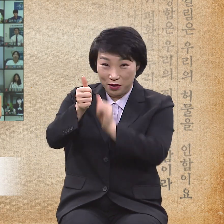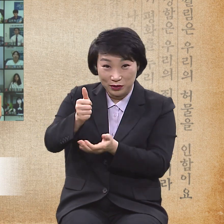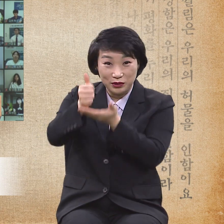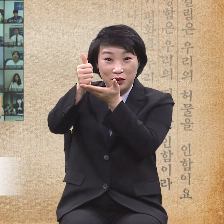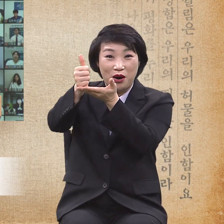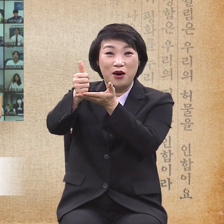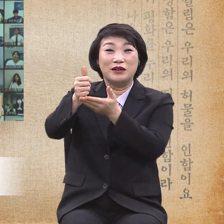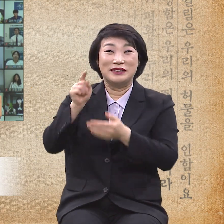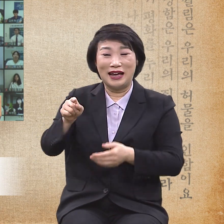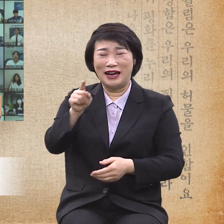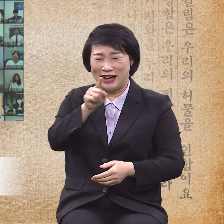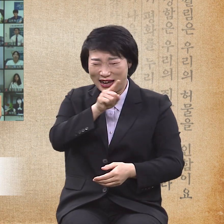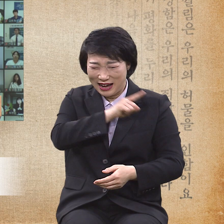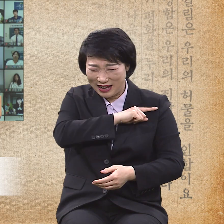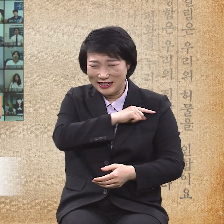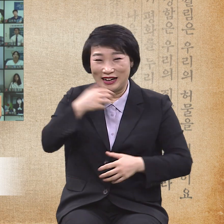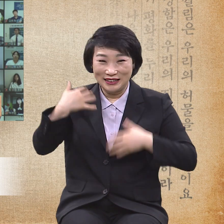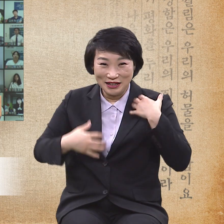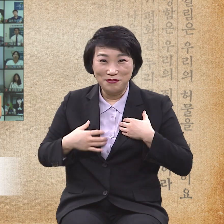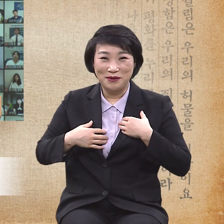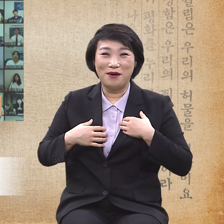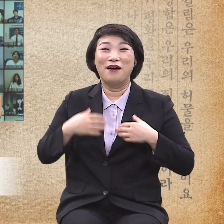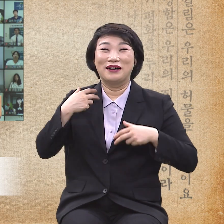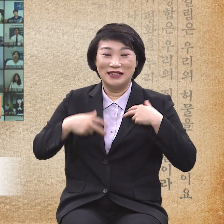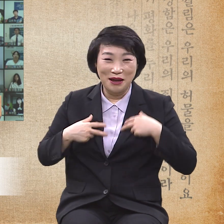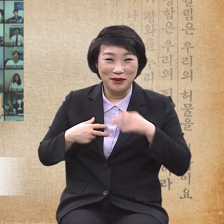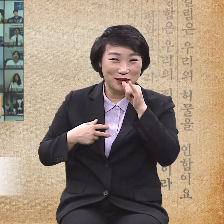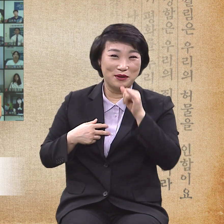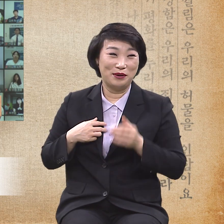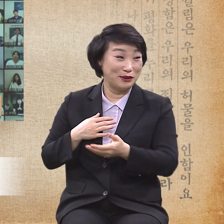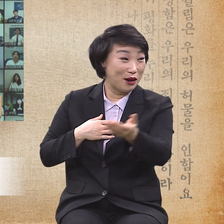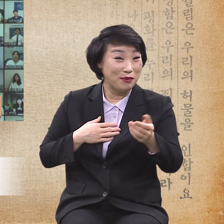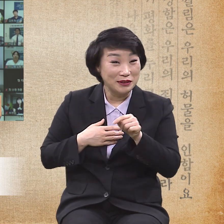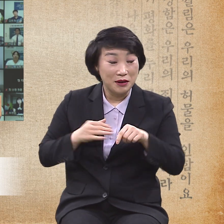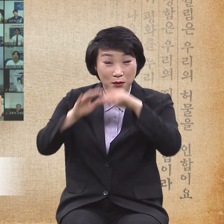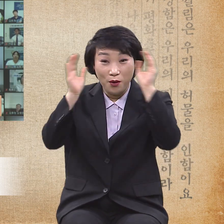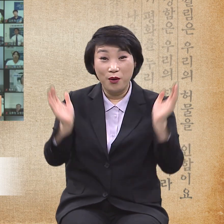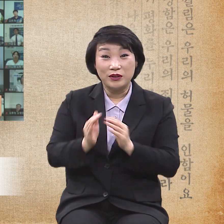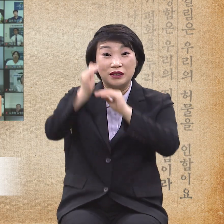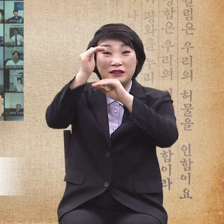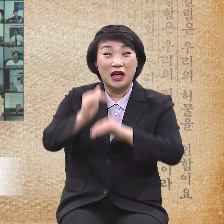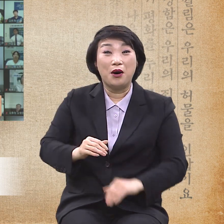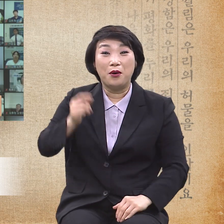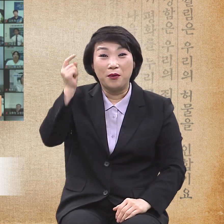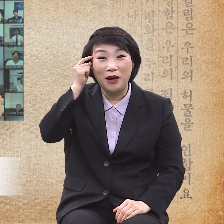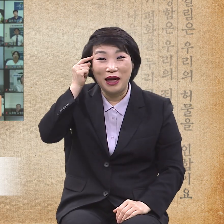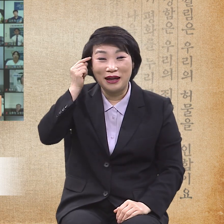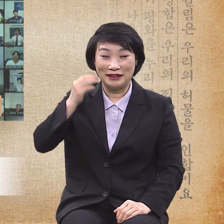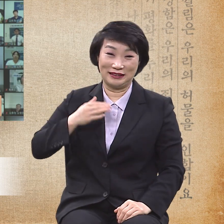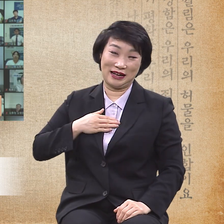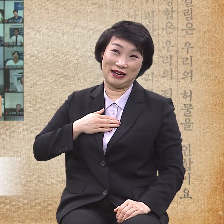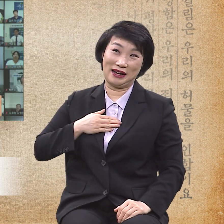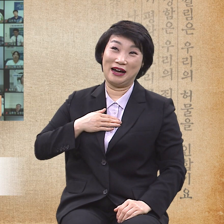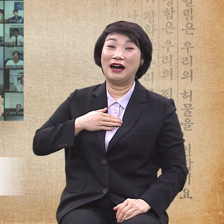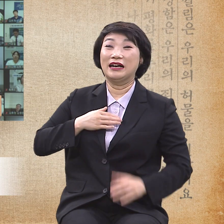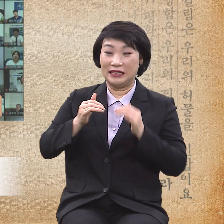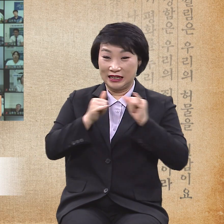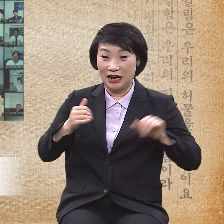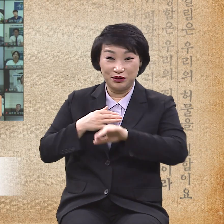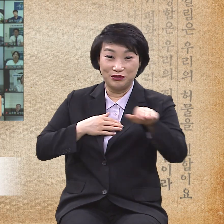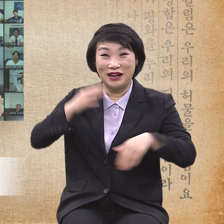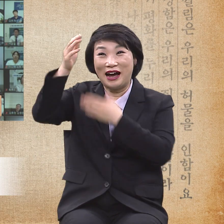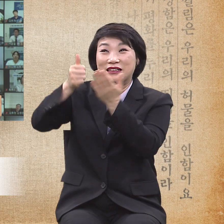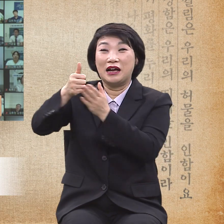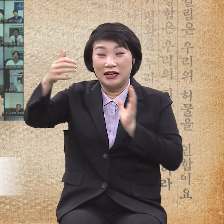공경하는 것이 가장 기쁘고 재밌고 이 모든 것이 다 하나님과